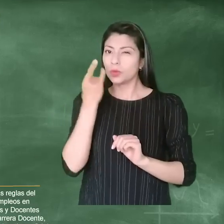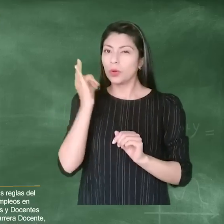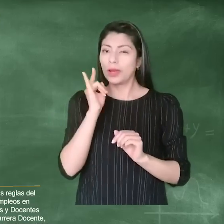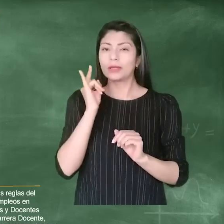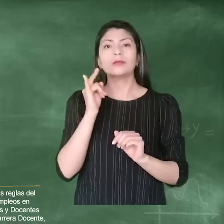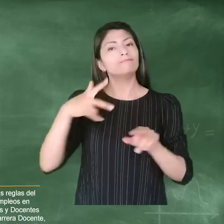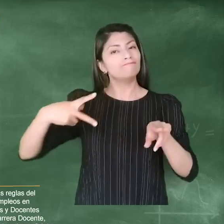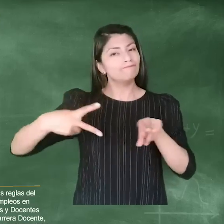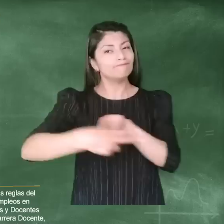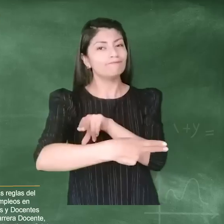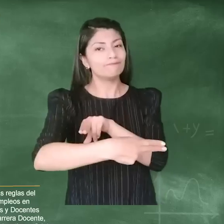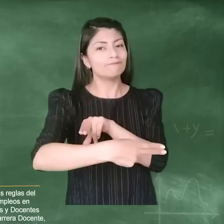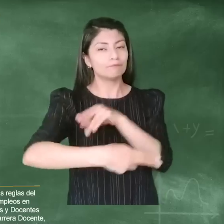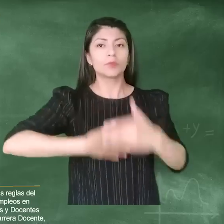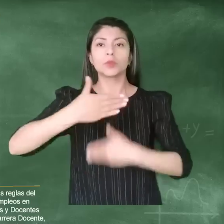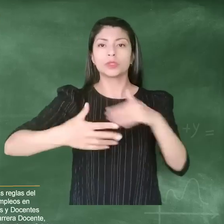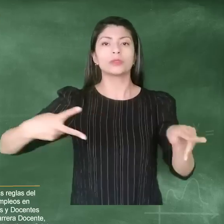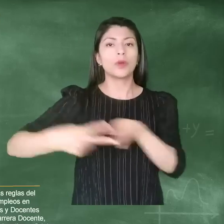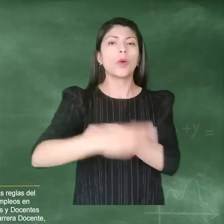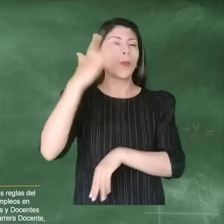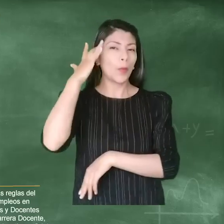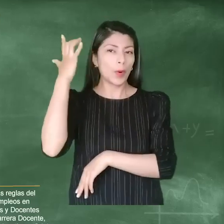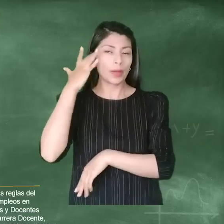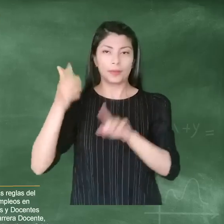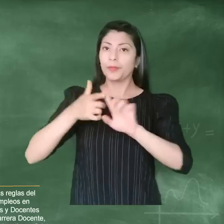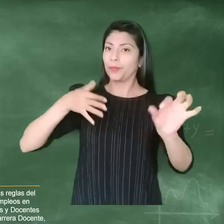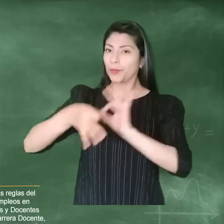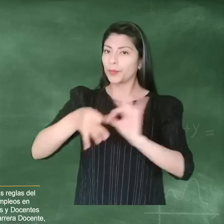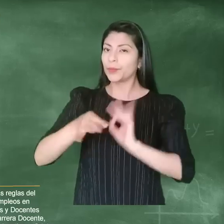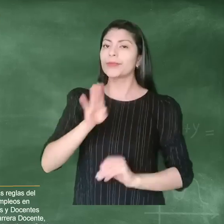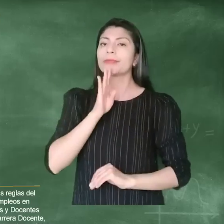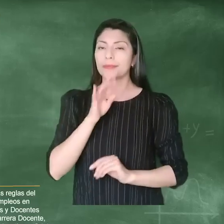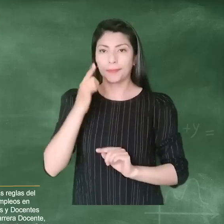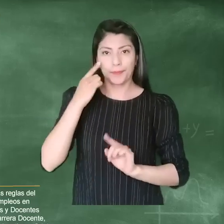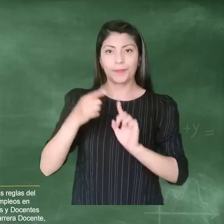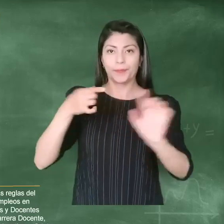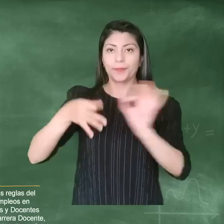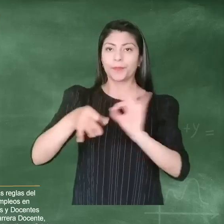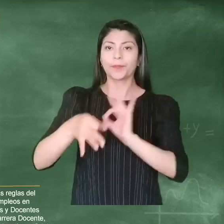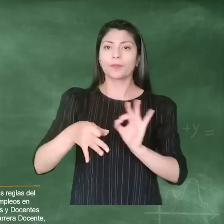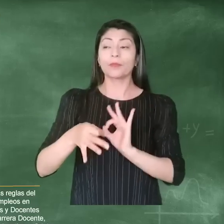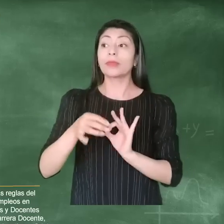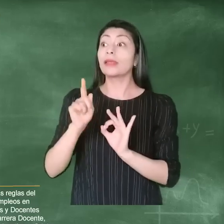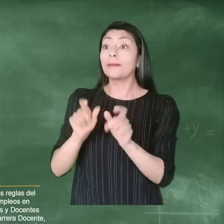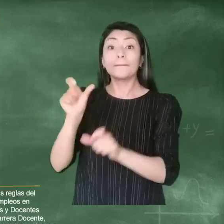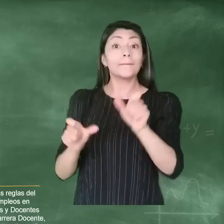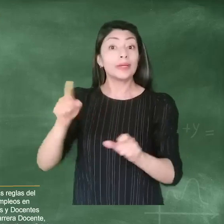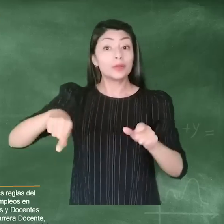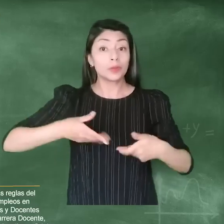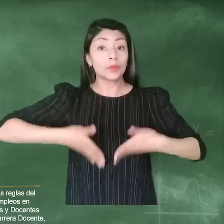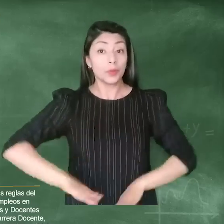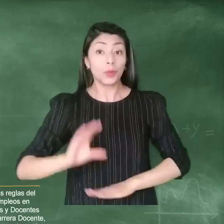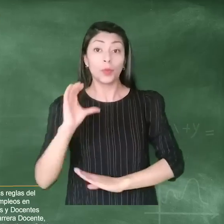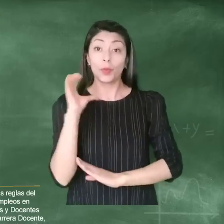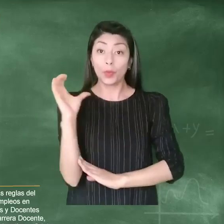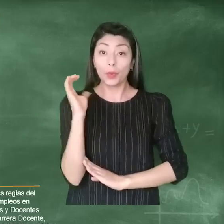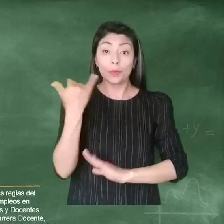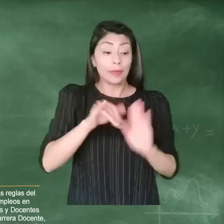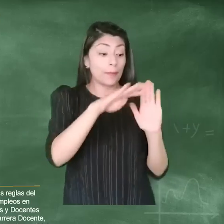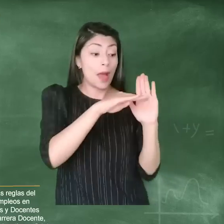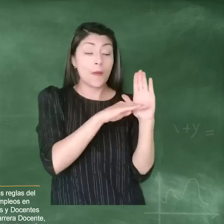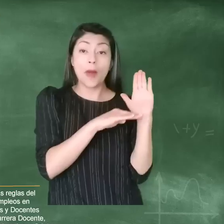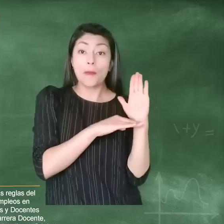y causales de exclusión. Podrán participar en el concurso de docentes y directivos docentes los